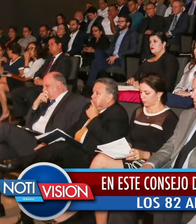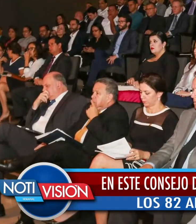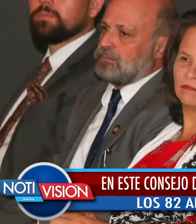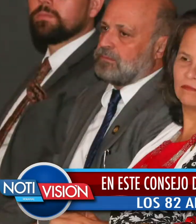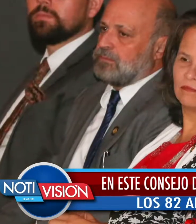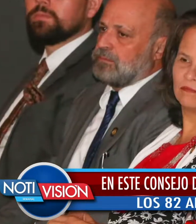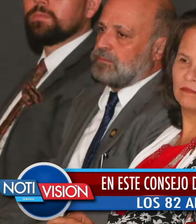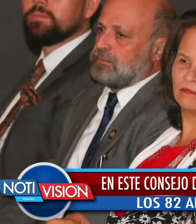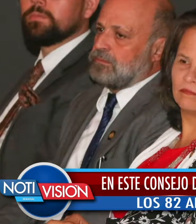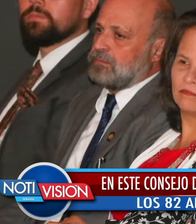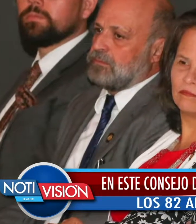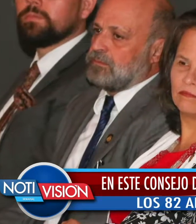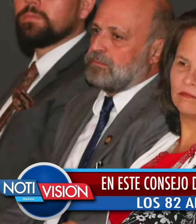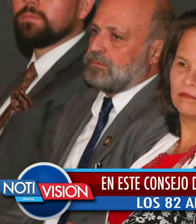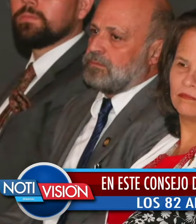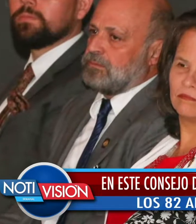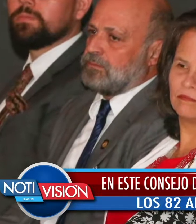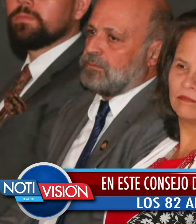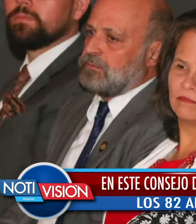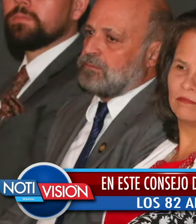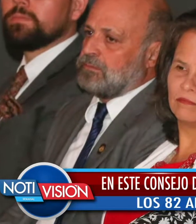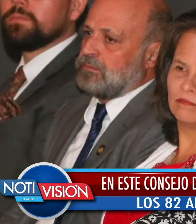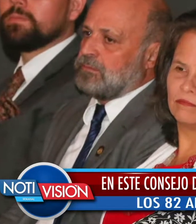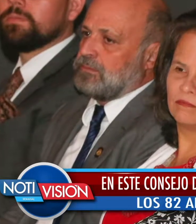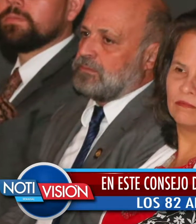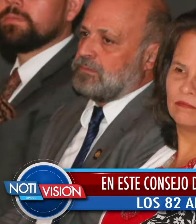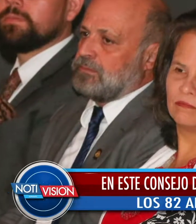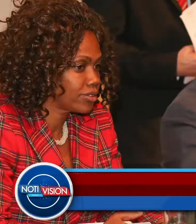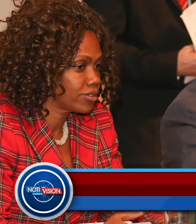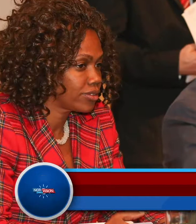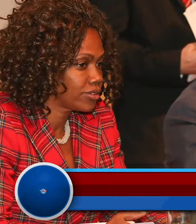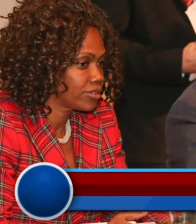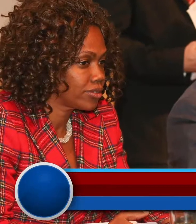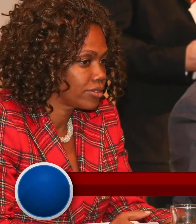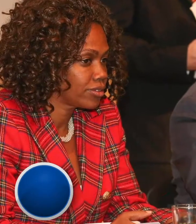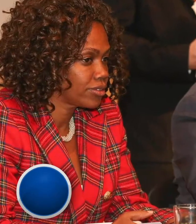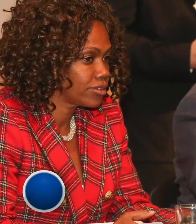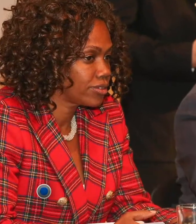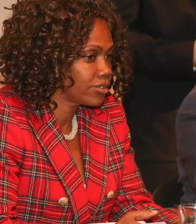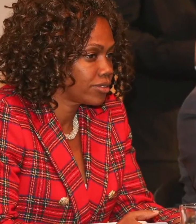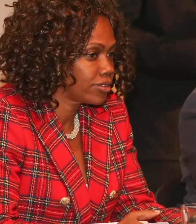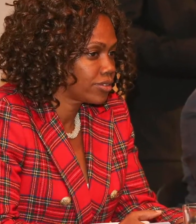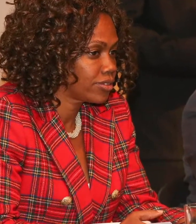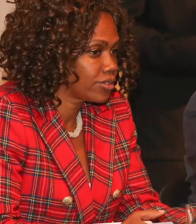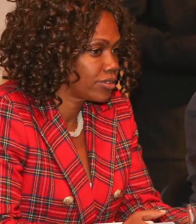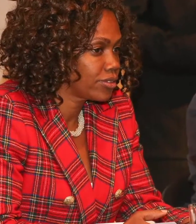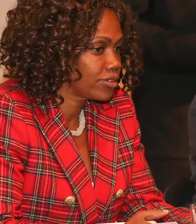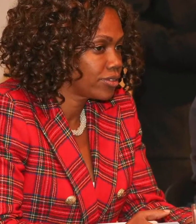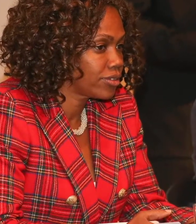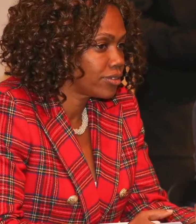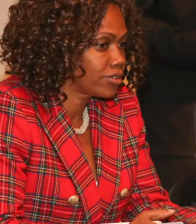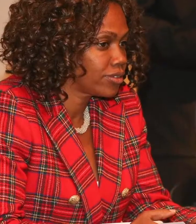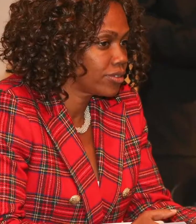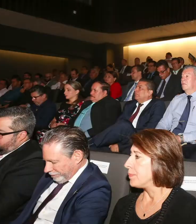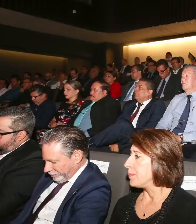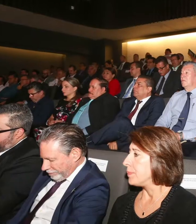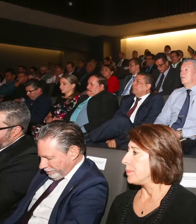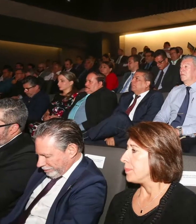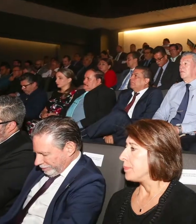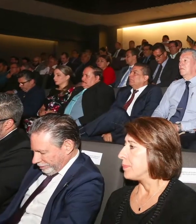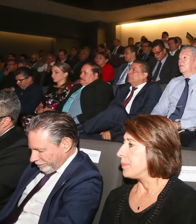gobierno ampliado realizado en el museo de jade que contó con la participación de alcaldías municipales e intendencias